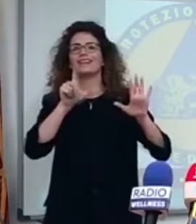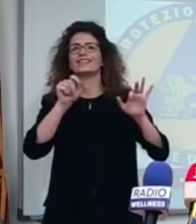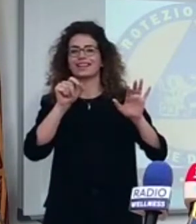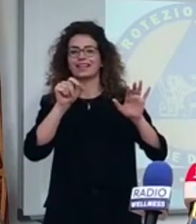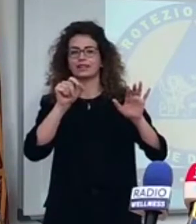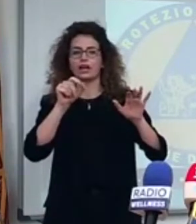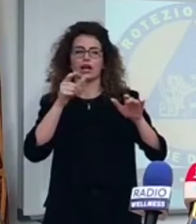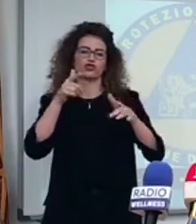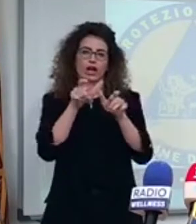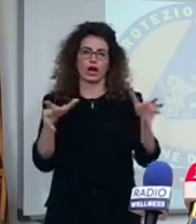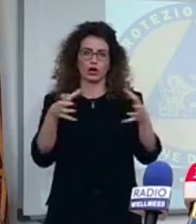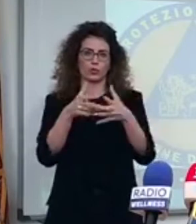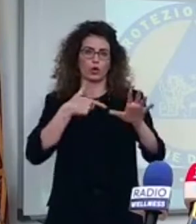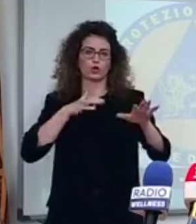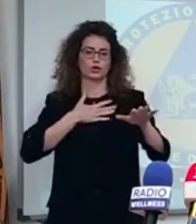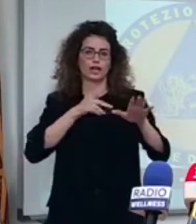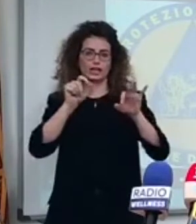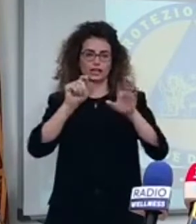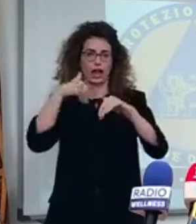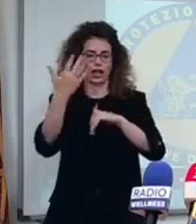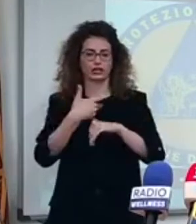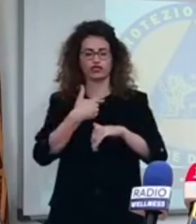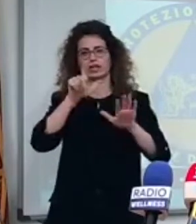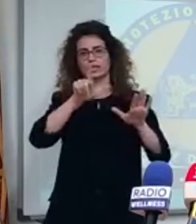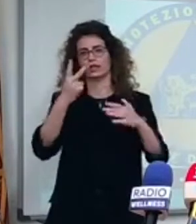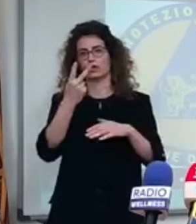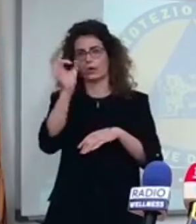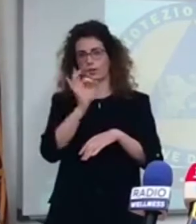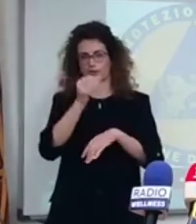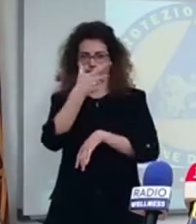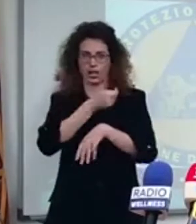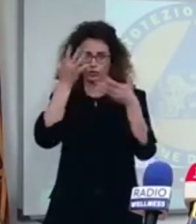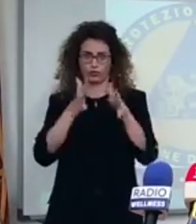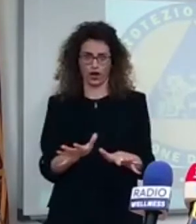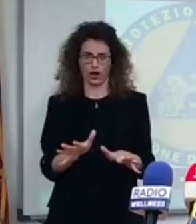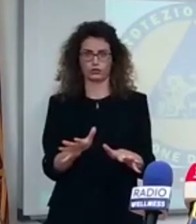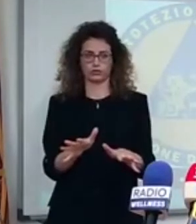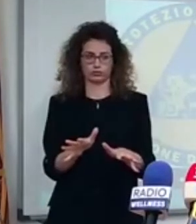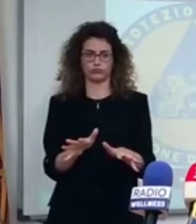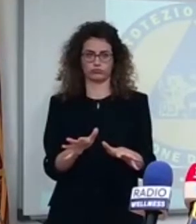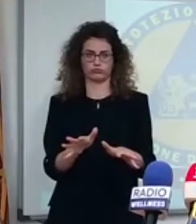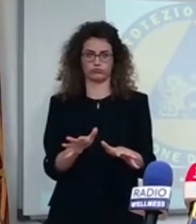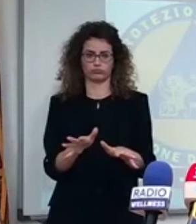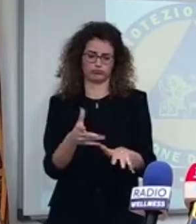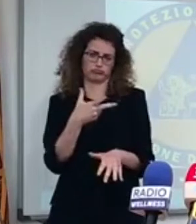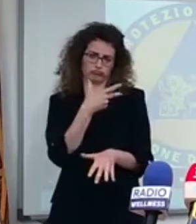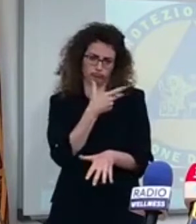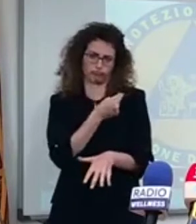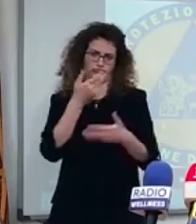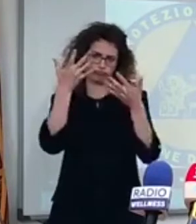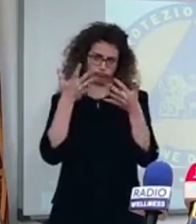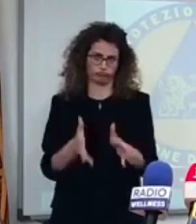già il 72% di risposta vaccinale, quindi sono già assolutamente, abbondantemente vaccinati.